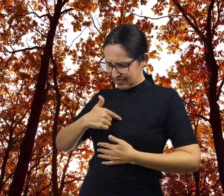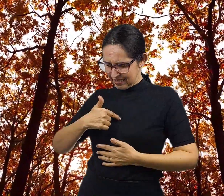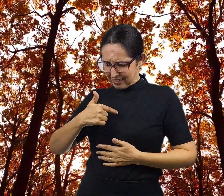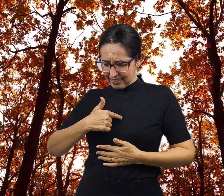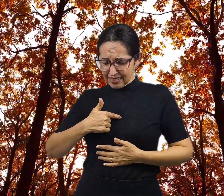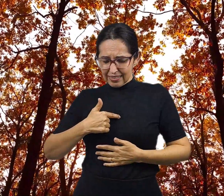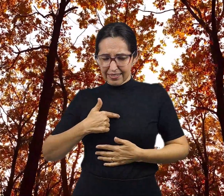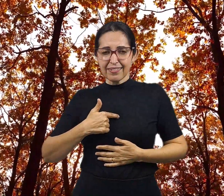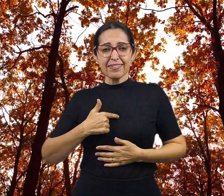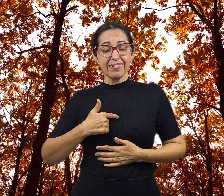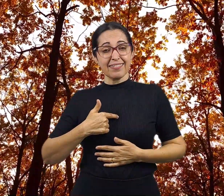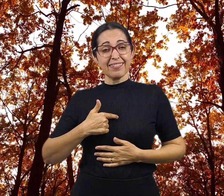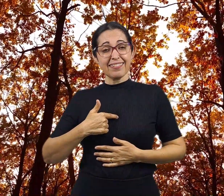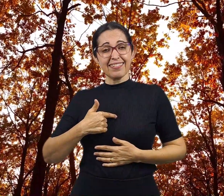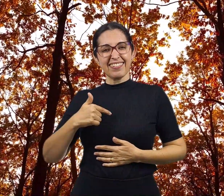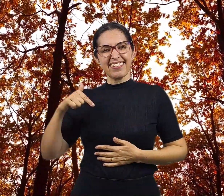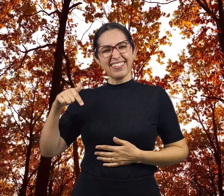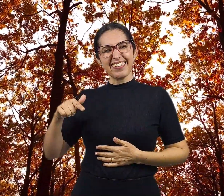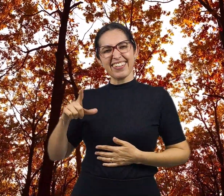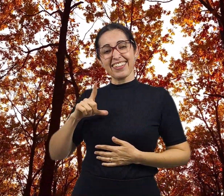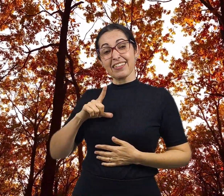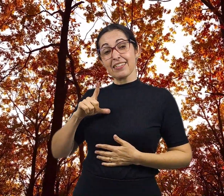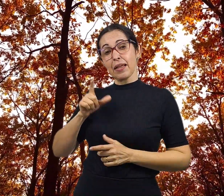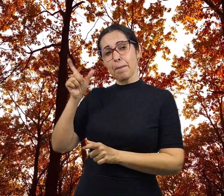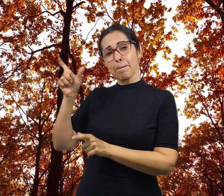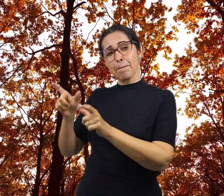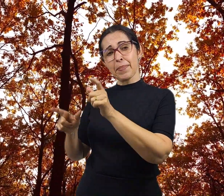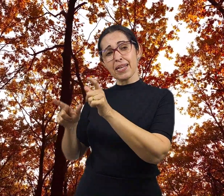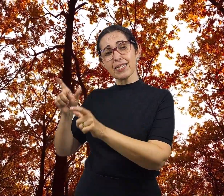irmãos espirituais. Nós recebemos um dom,